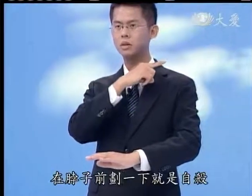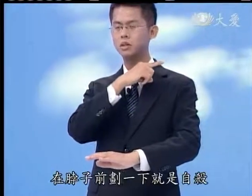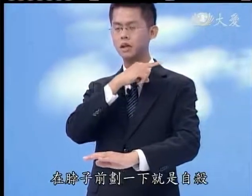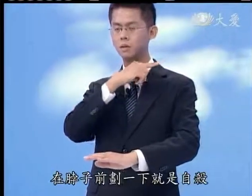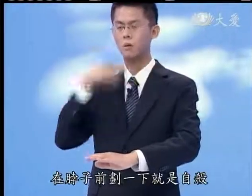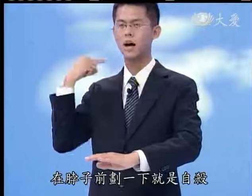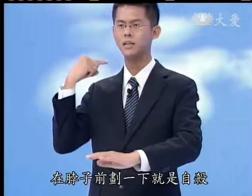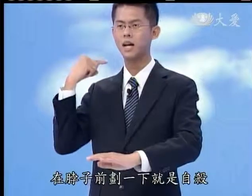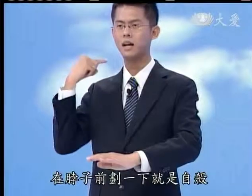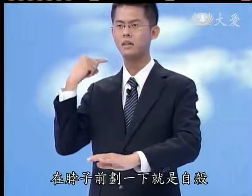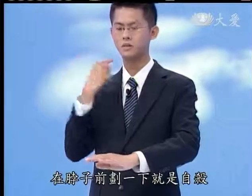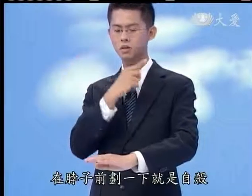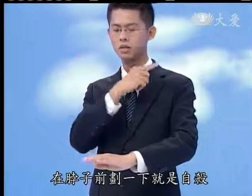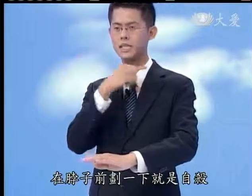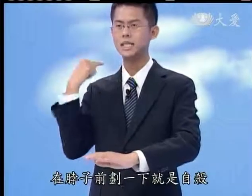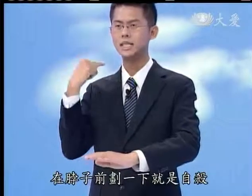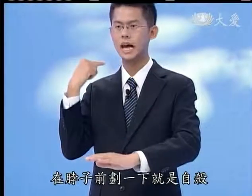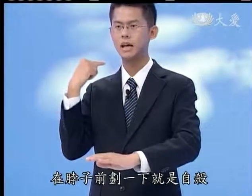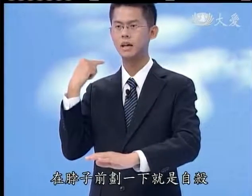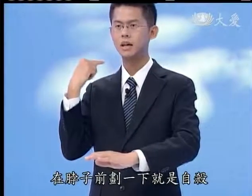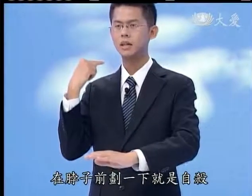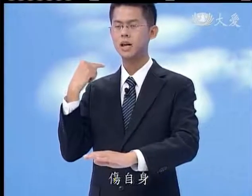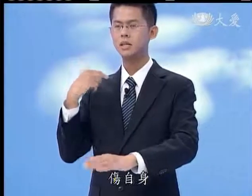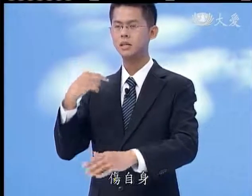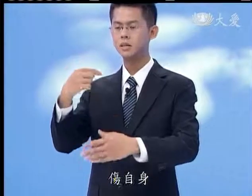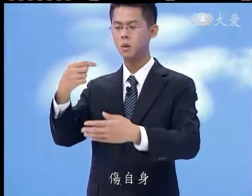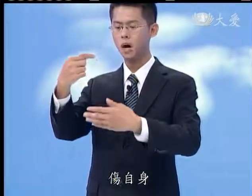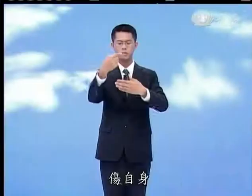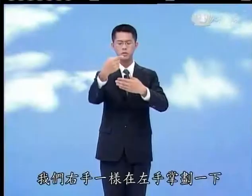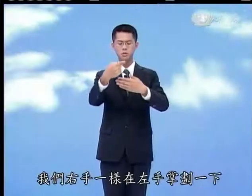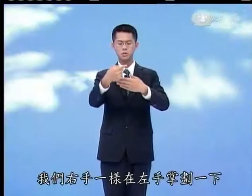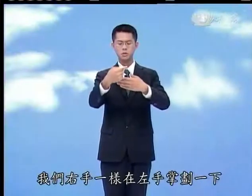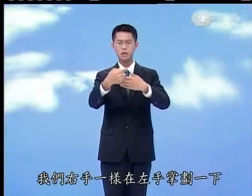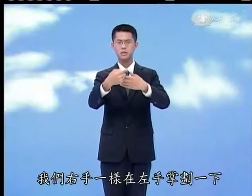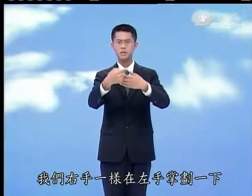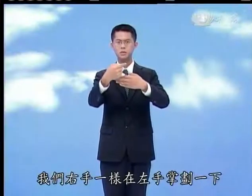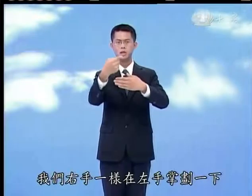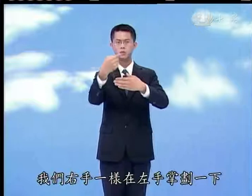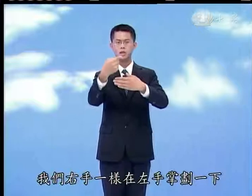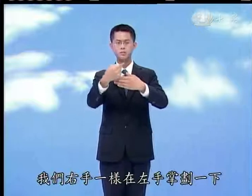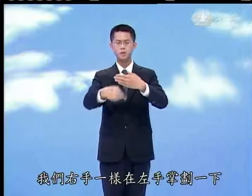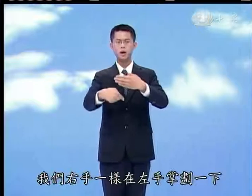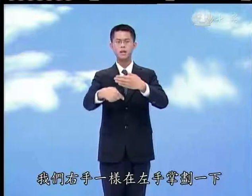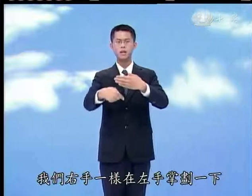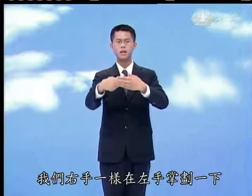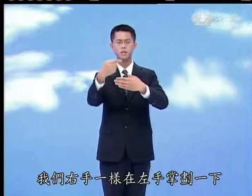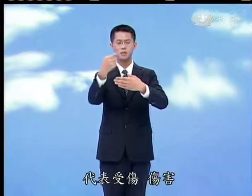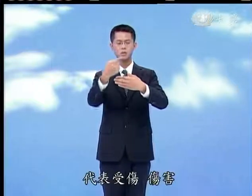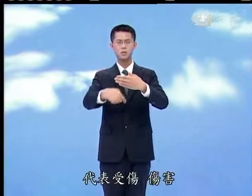子前画一下，就是自杀。伤自身的话，我们右手一样在左手掌这边画一下，代表受